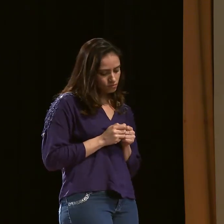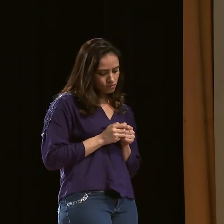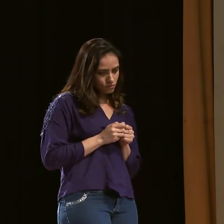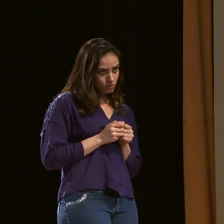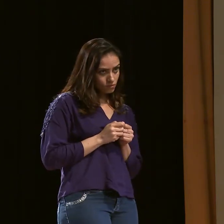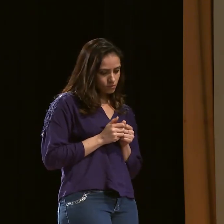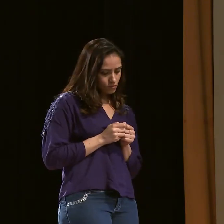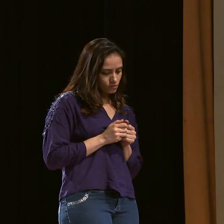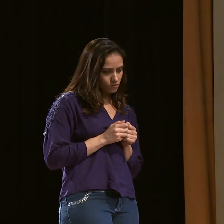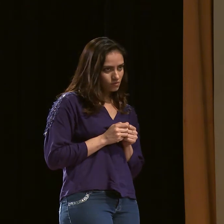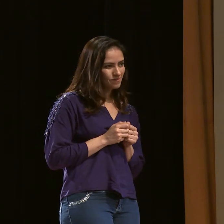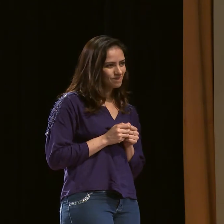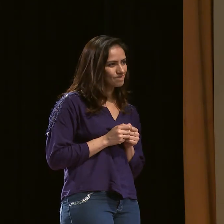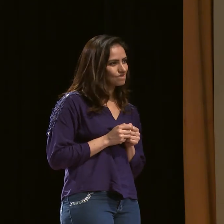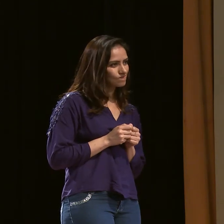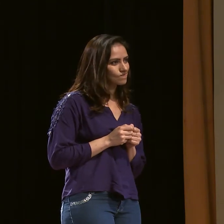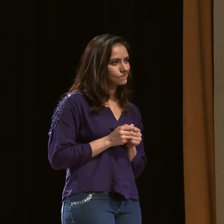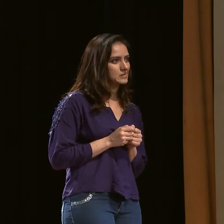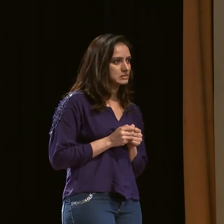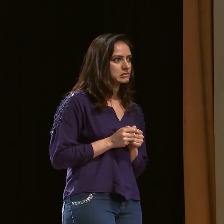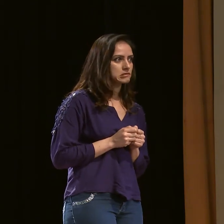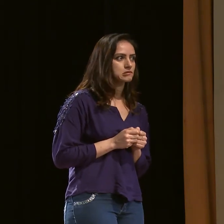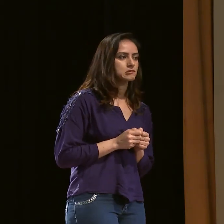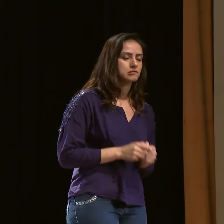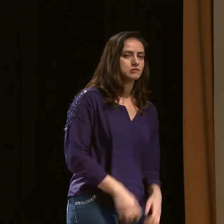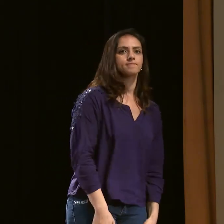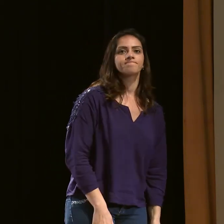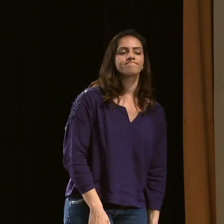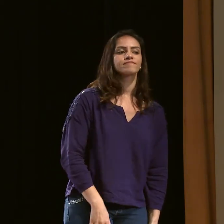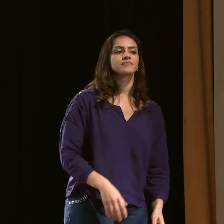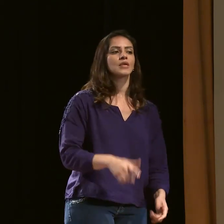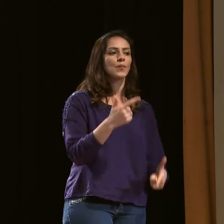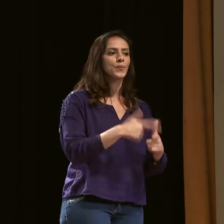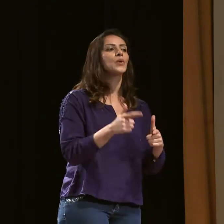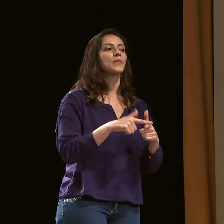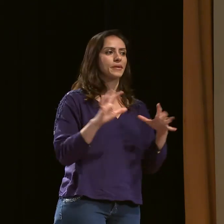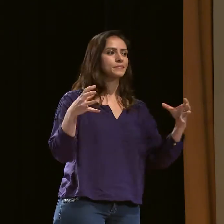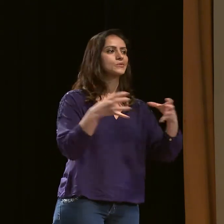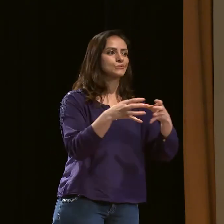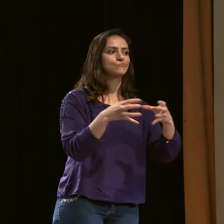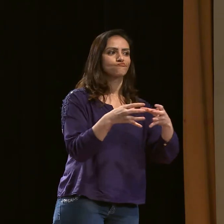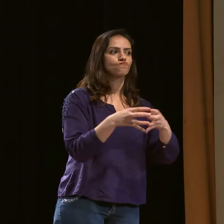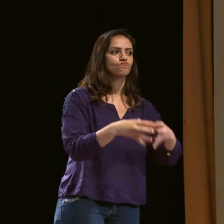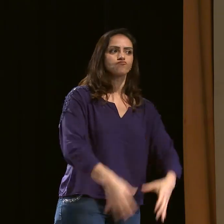pegava o celular, ficava enquanto eles estão discutindo sobre o trabalho do qual o surdo fazia parte, ele estava meio que fora daquele